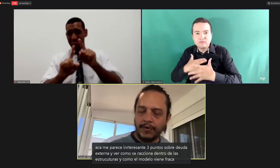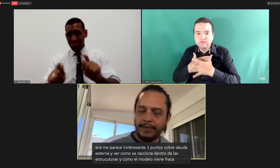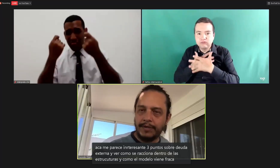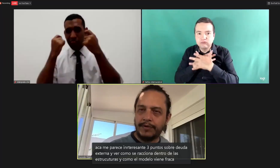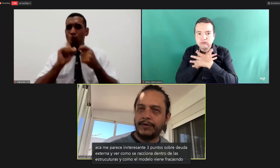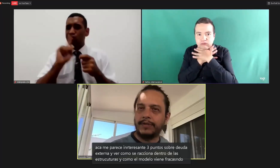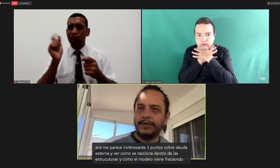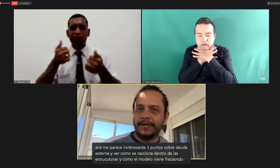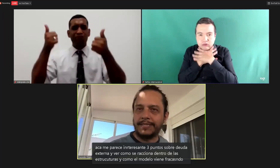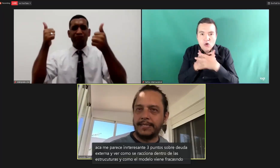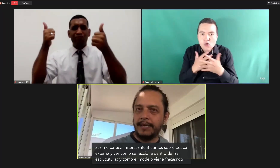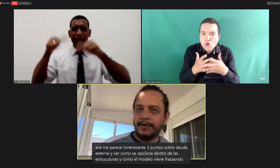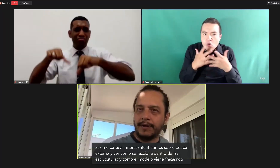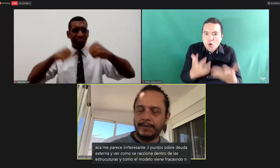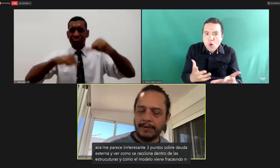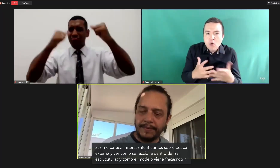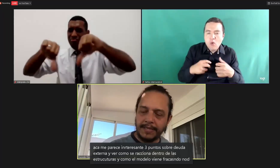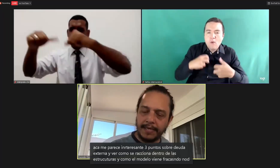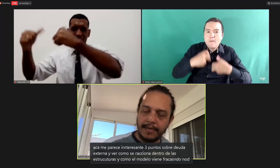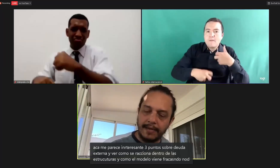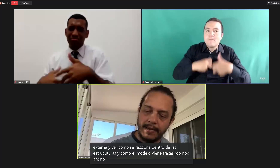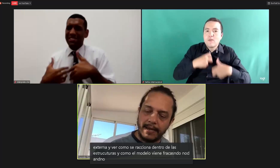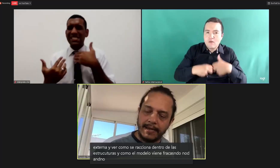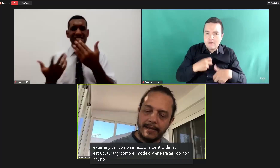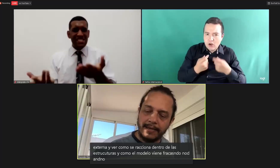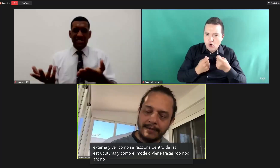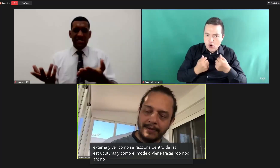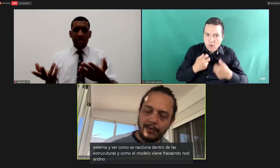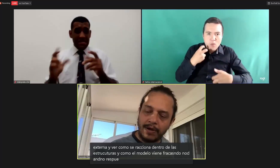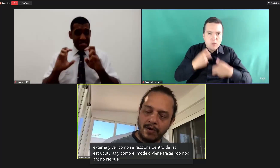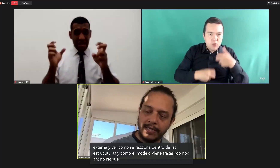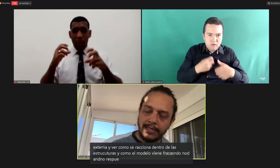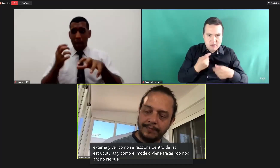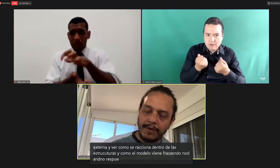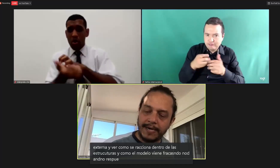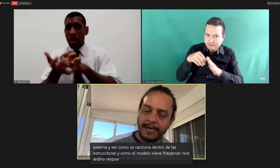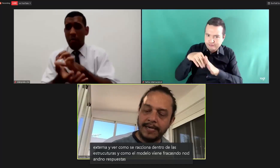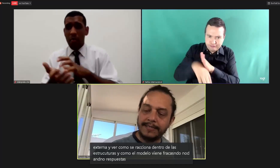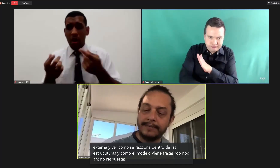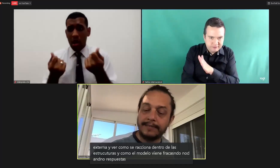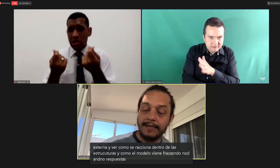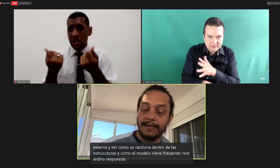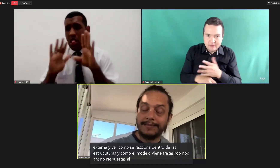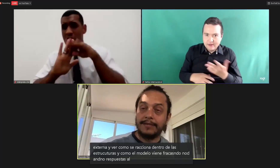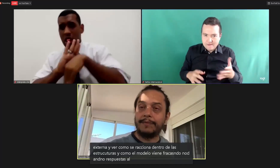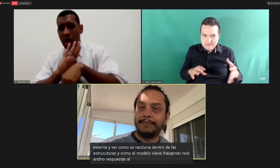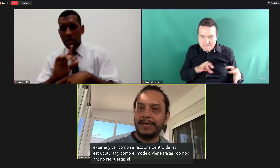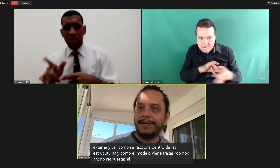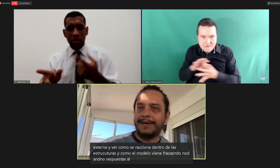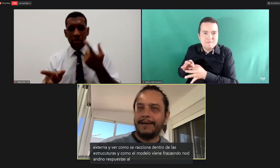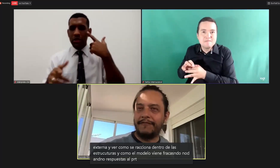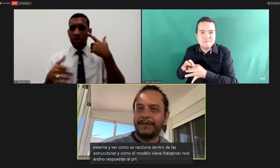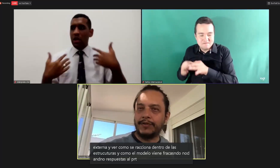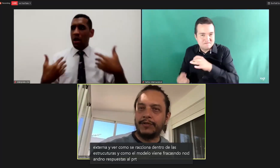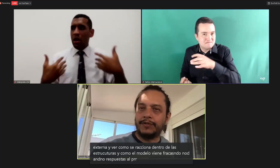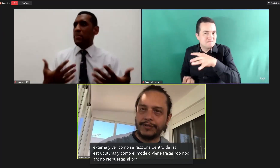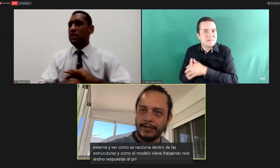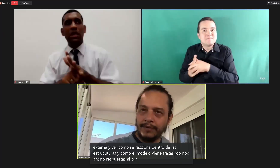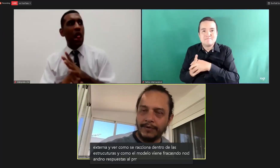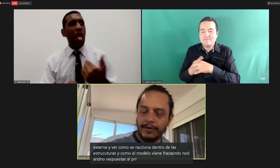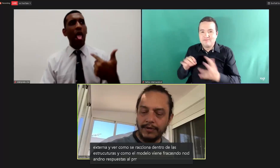problema económico y financiero que habitualmente está vinculado con este tipo de emergencias, sino también al